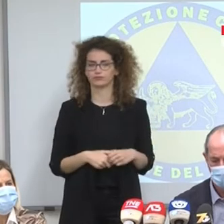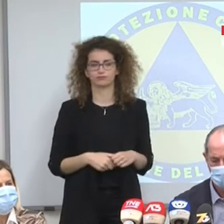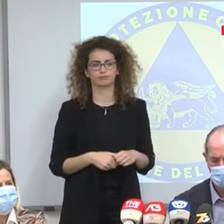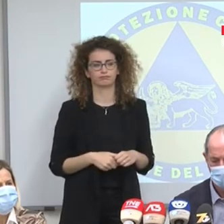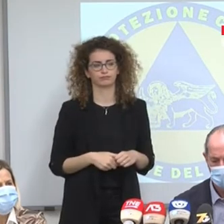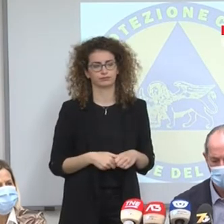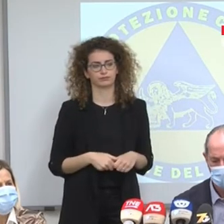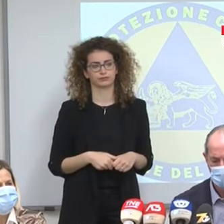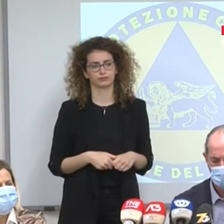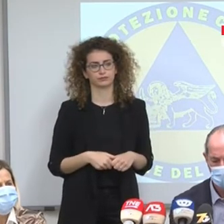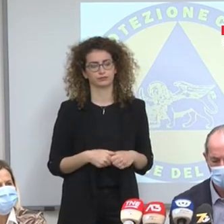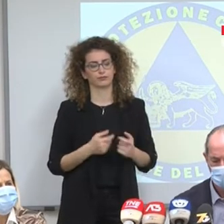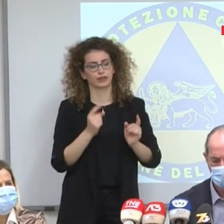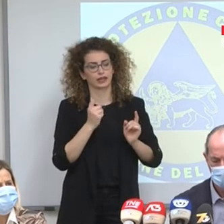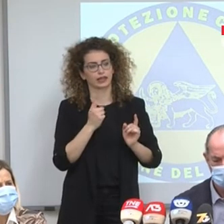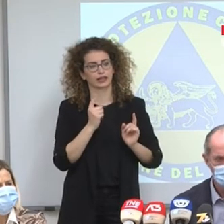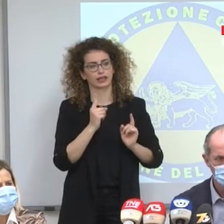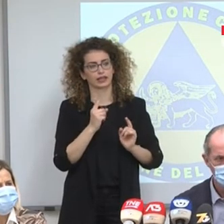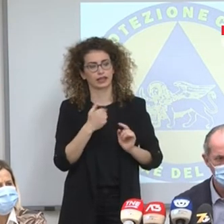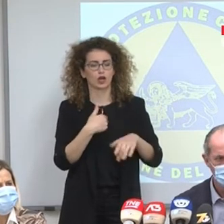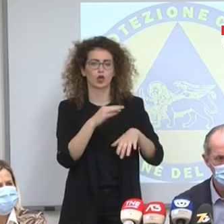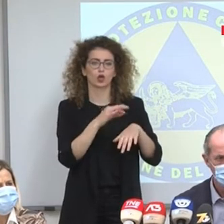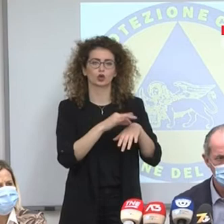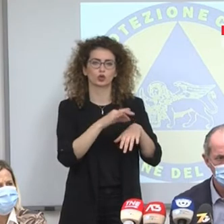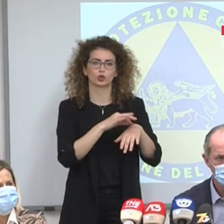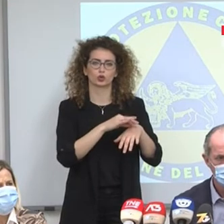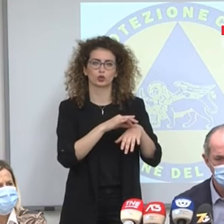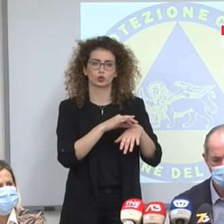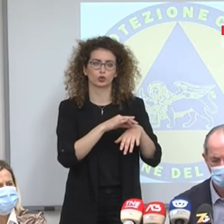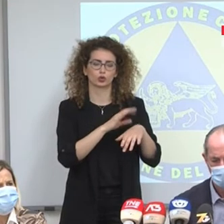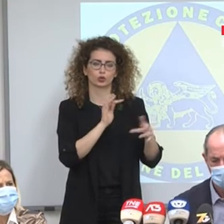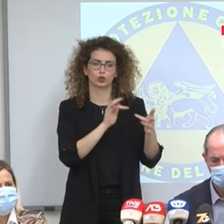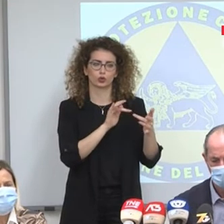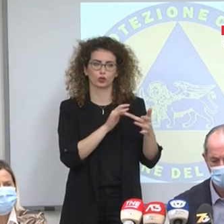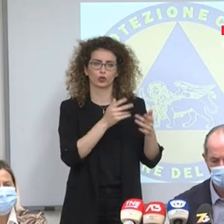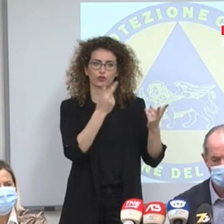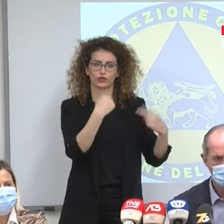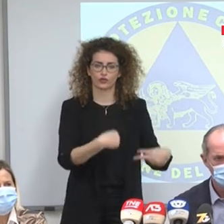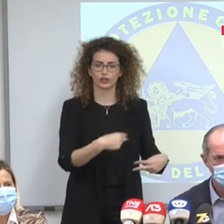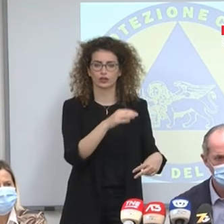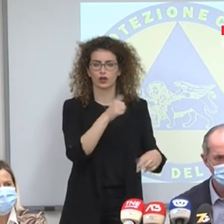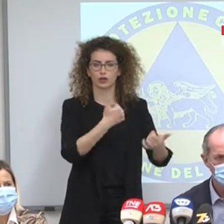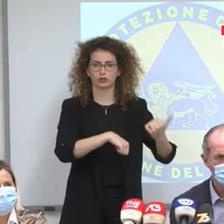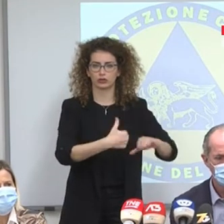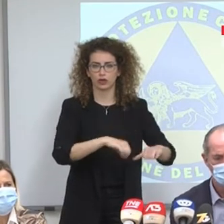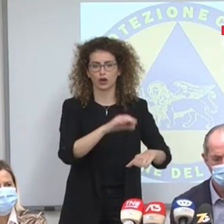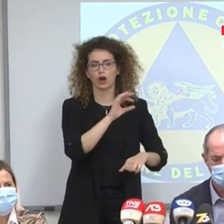loro dicono, se noi contattiamo dei medici per una visita o per degli interventi, oppure anche